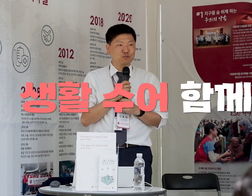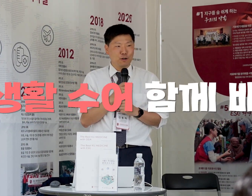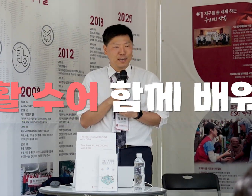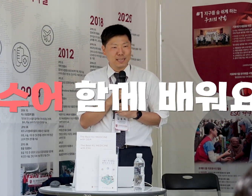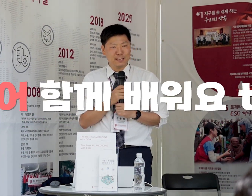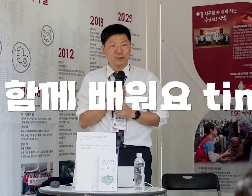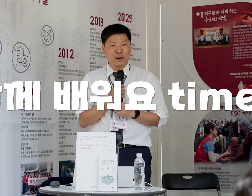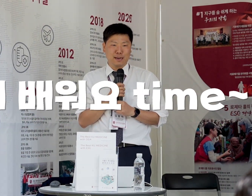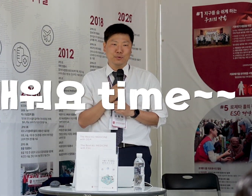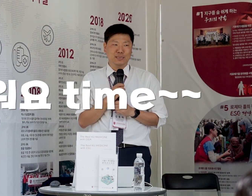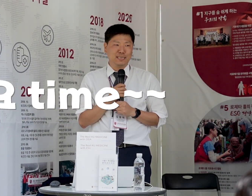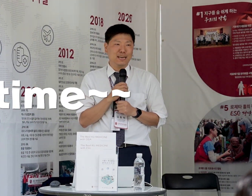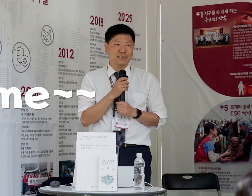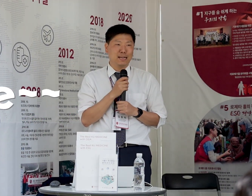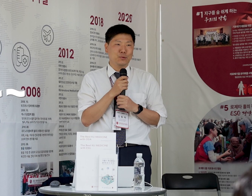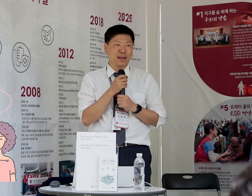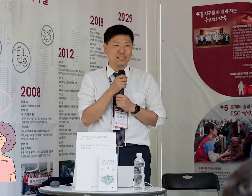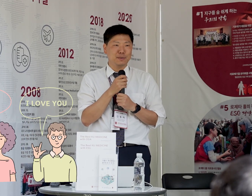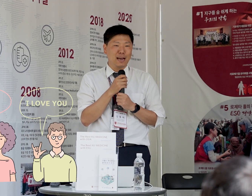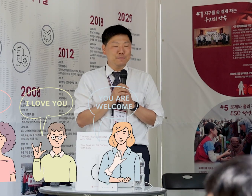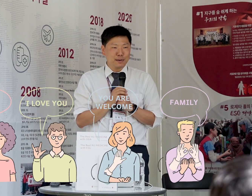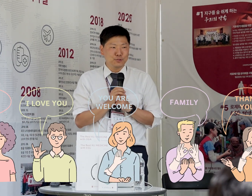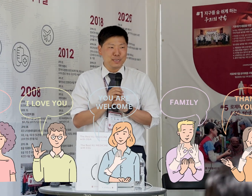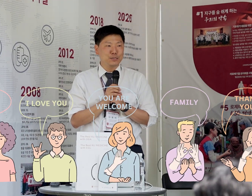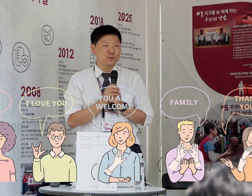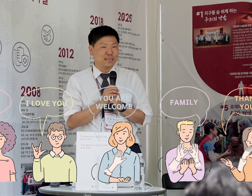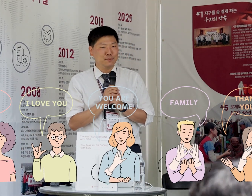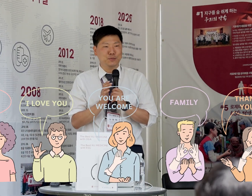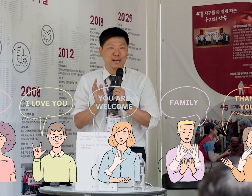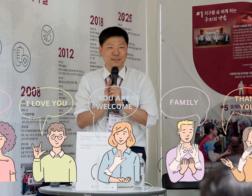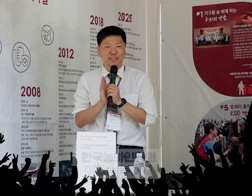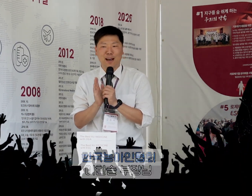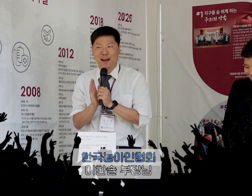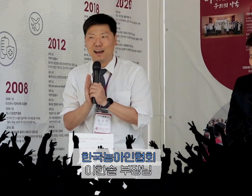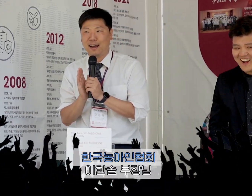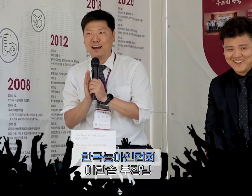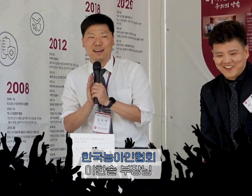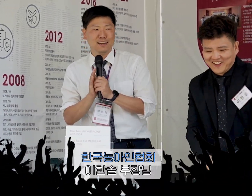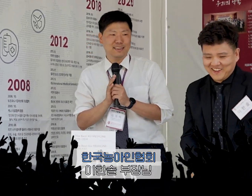수호에 대해서 알아보는 시간을 갖도록 하겠습니다. 큰 박수로 이한솔 부장님 모셔보겠습니다.